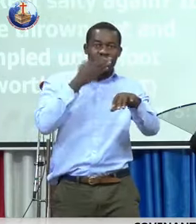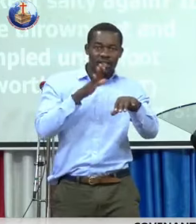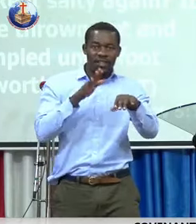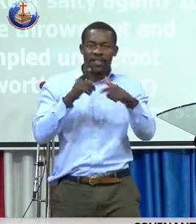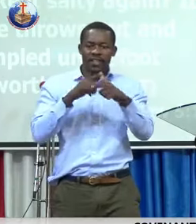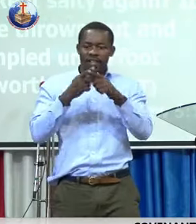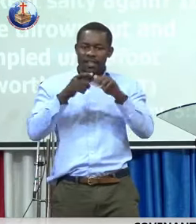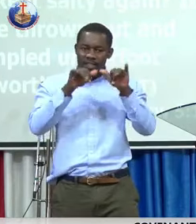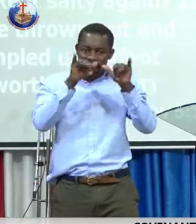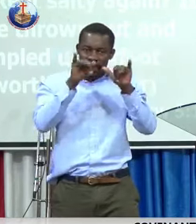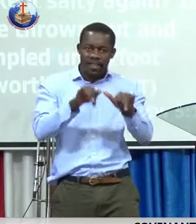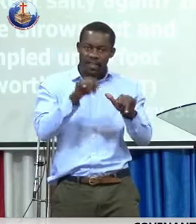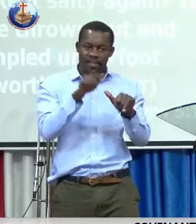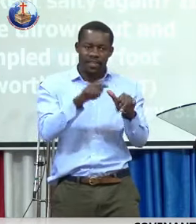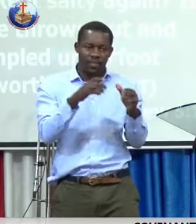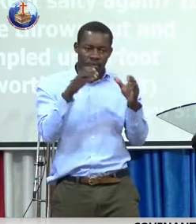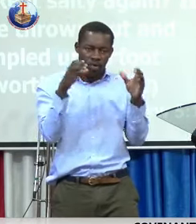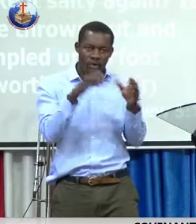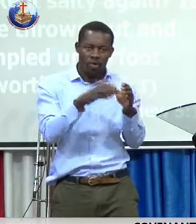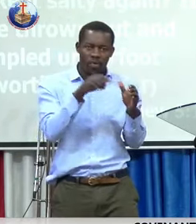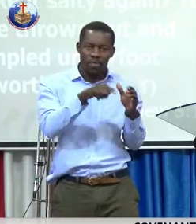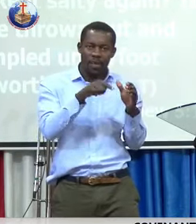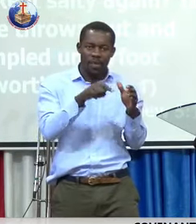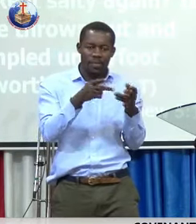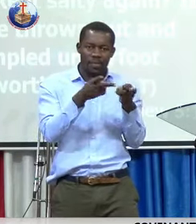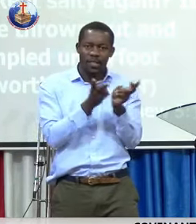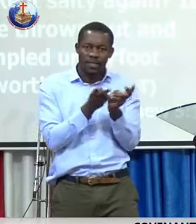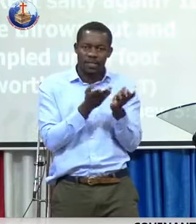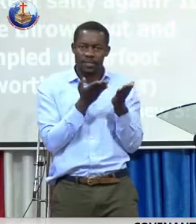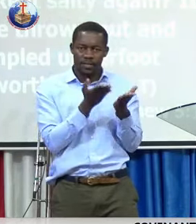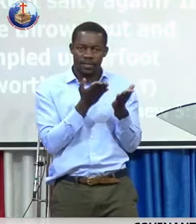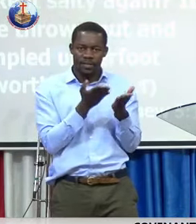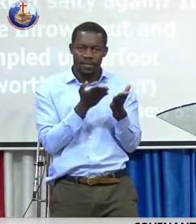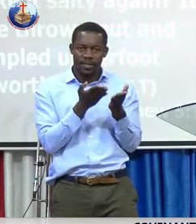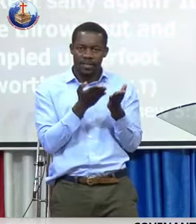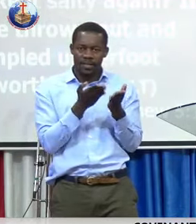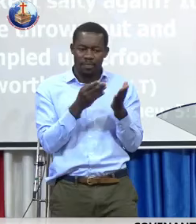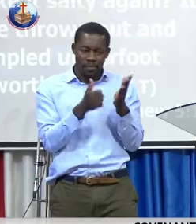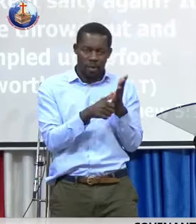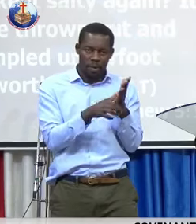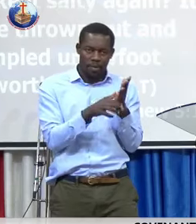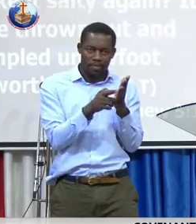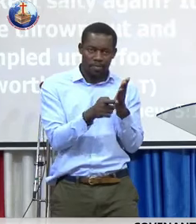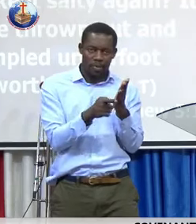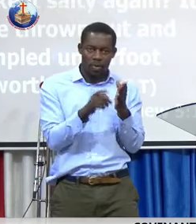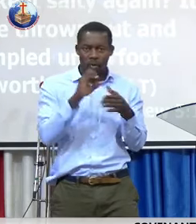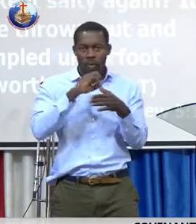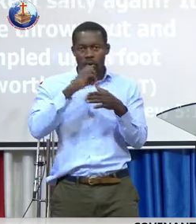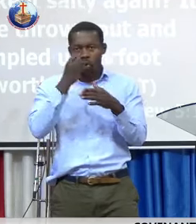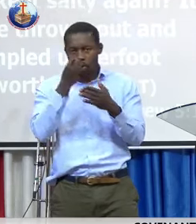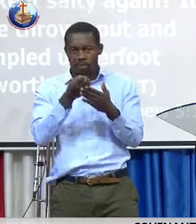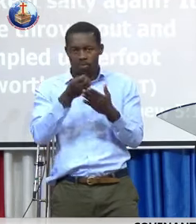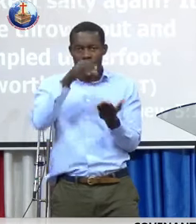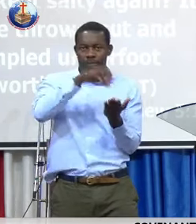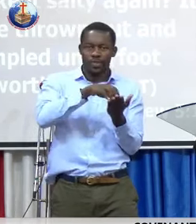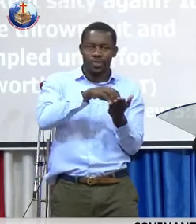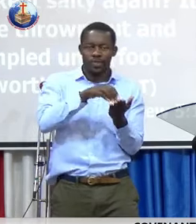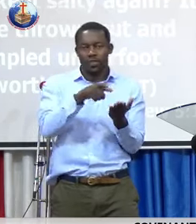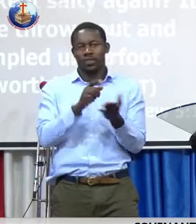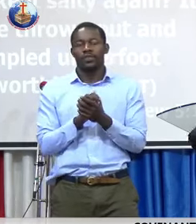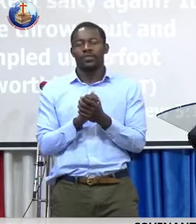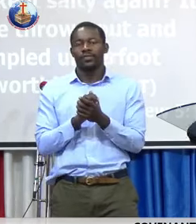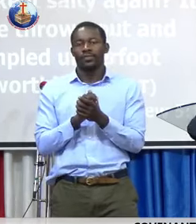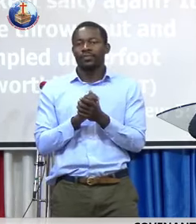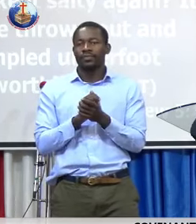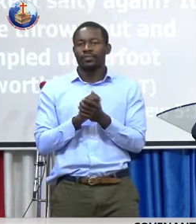To occupy. Kukaa. A place. Mahali, a situation, katika hali, or a position, ama katika nafasi fulani.